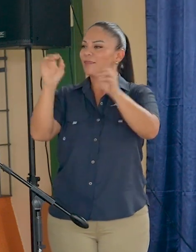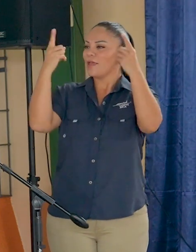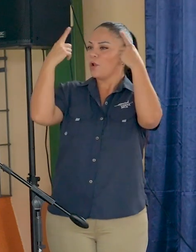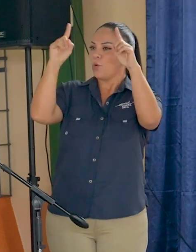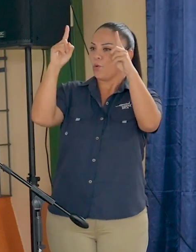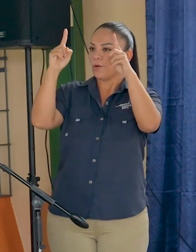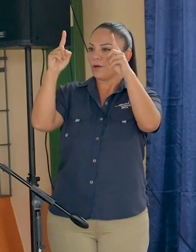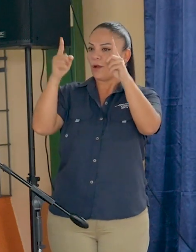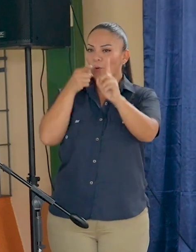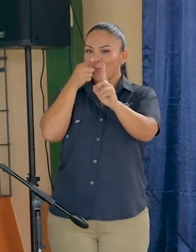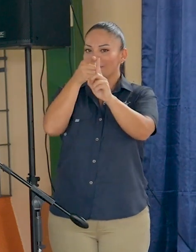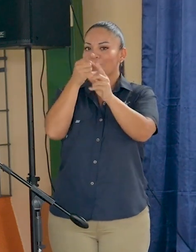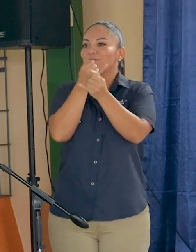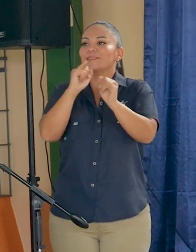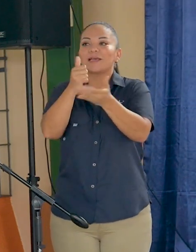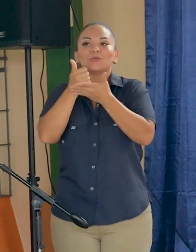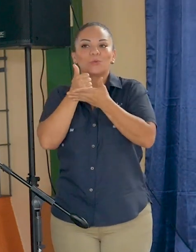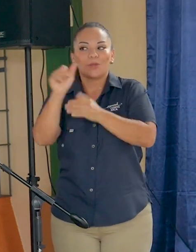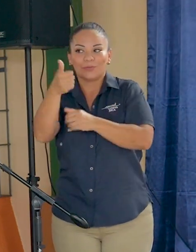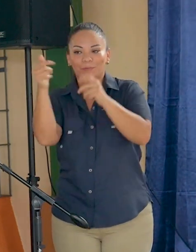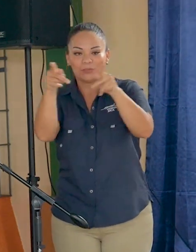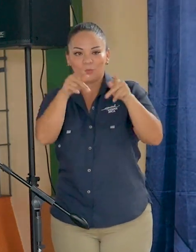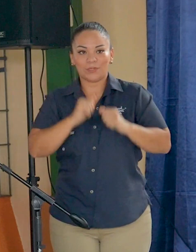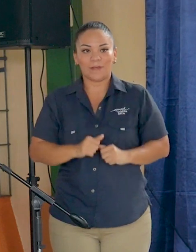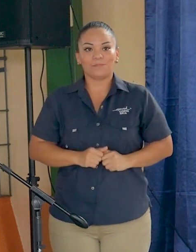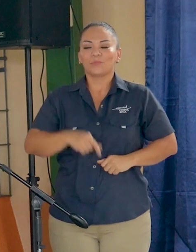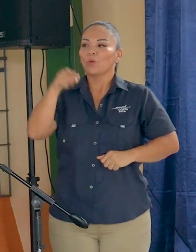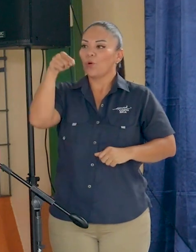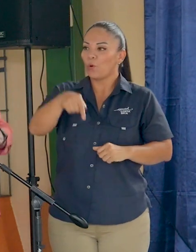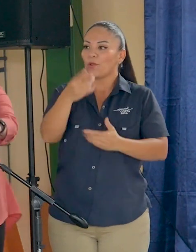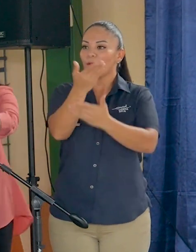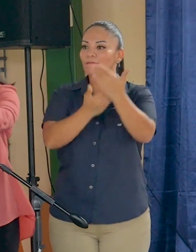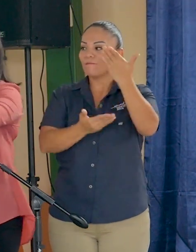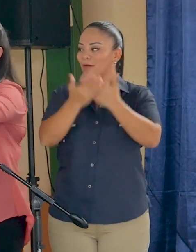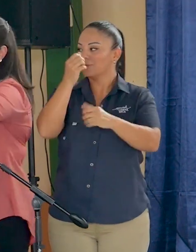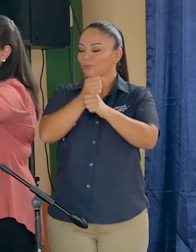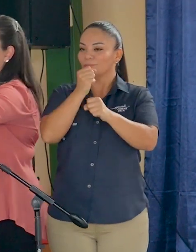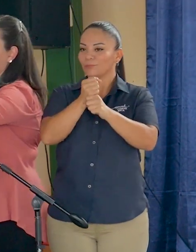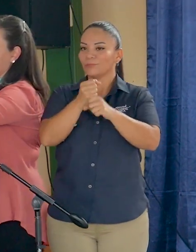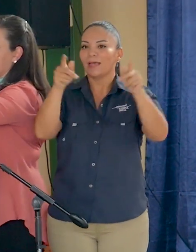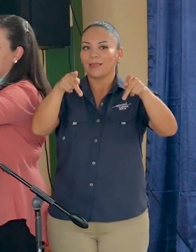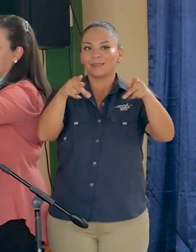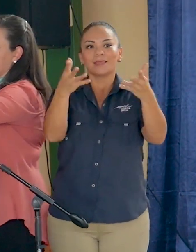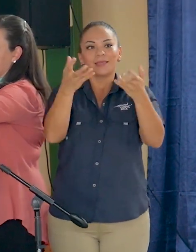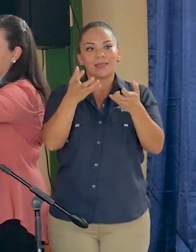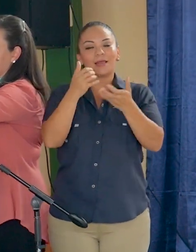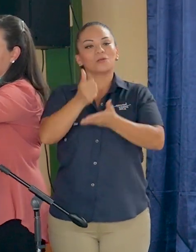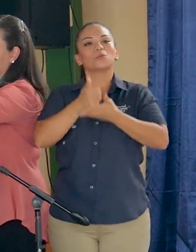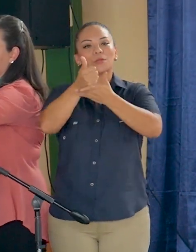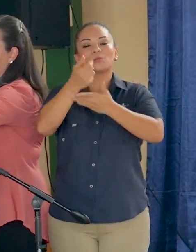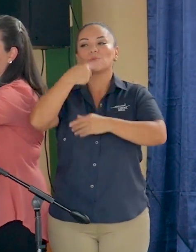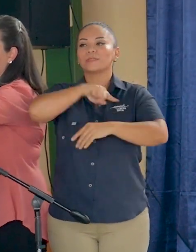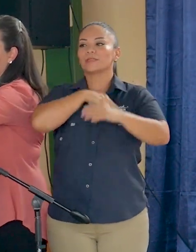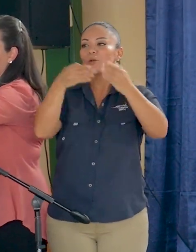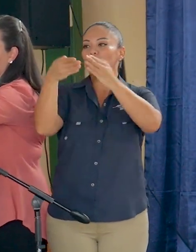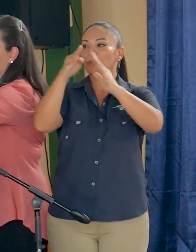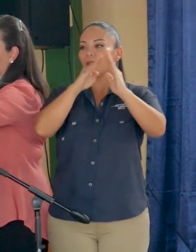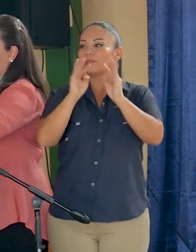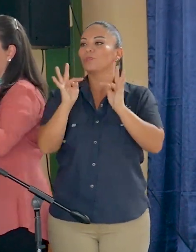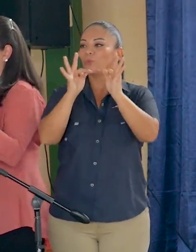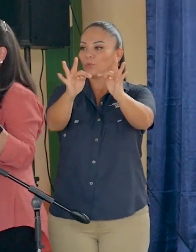más. El día de hoy tenemos las manos laboriosas de gente que desea ayudar a nuestra comunidad